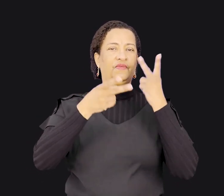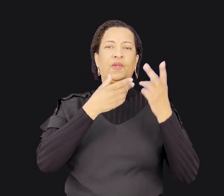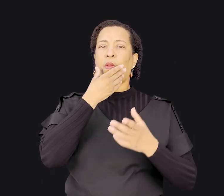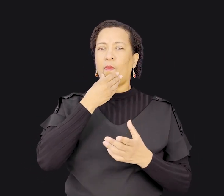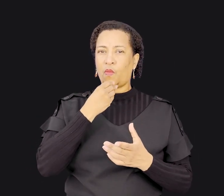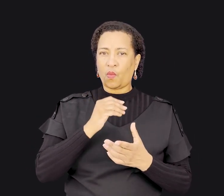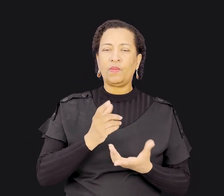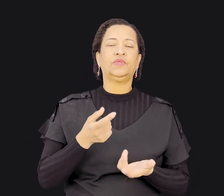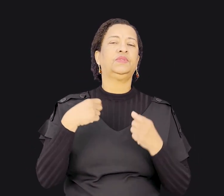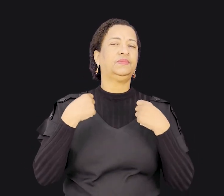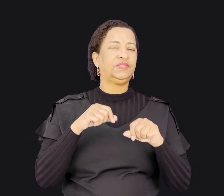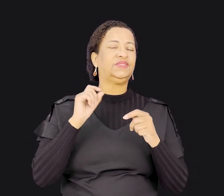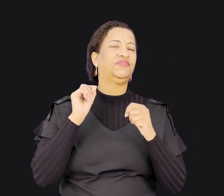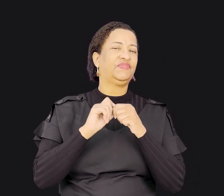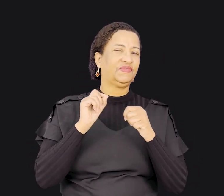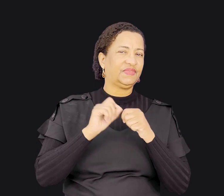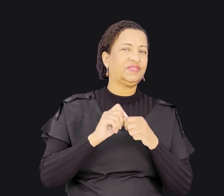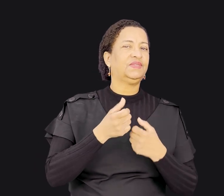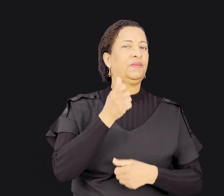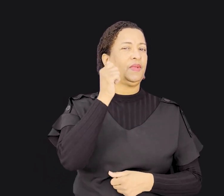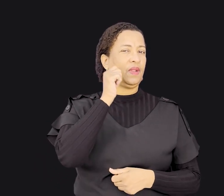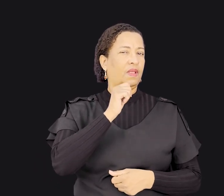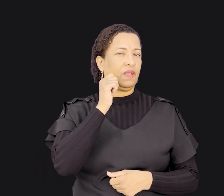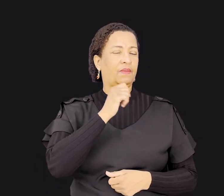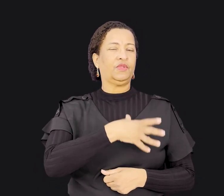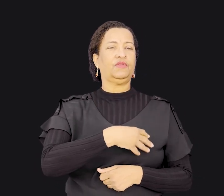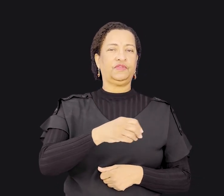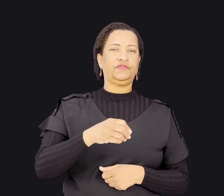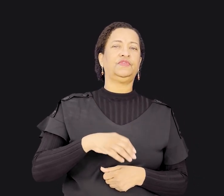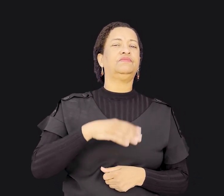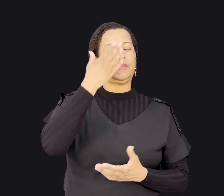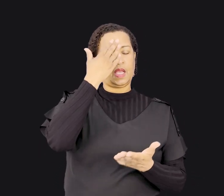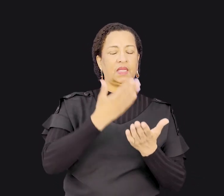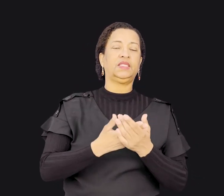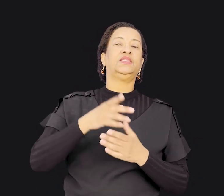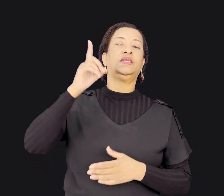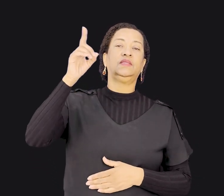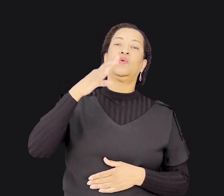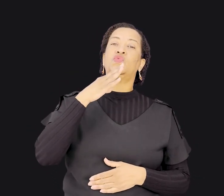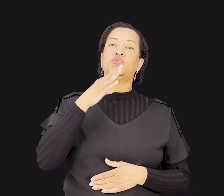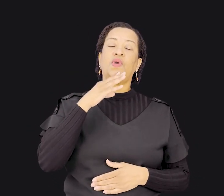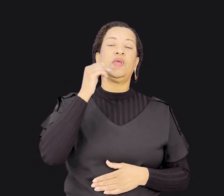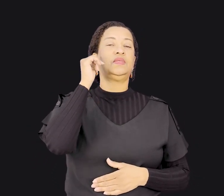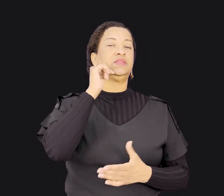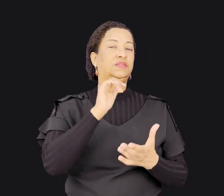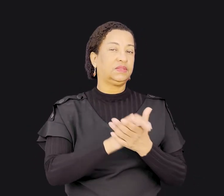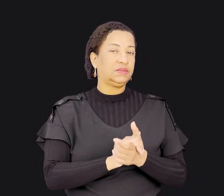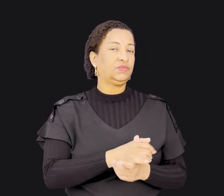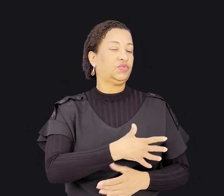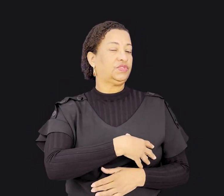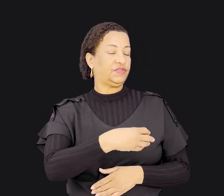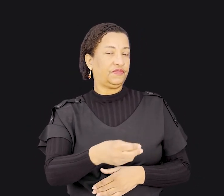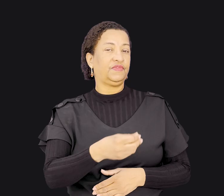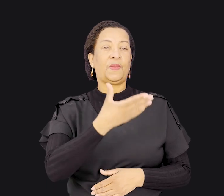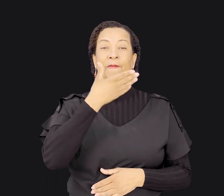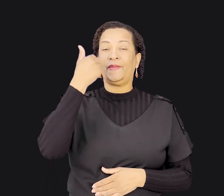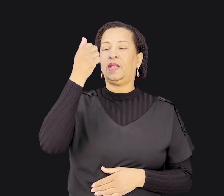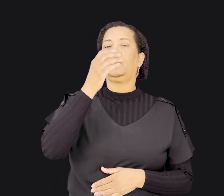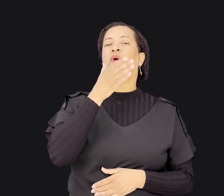fazer por suas mulheres e filhos, acredite, Deus conhece essas esposas e filhos muito melhor do que os homens. Se você crê que o